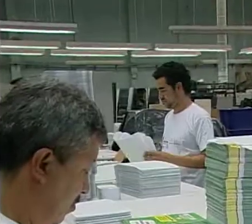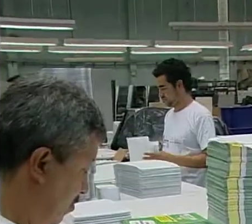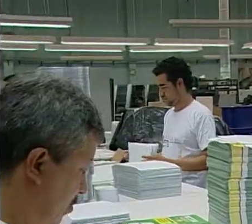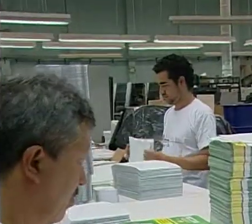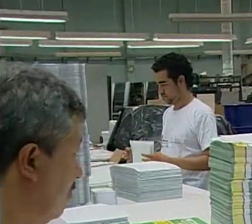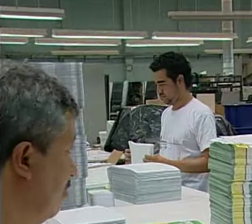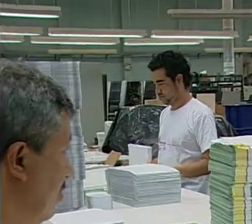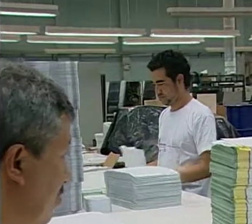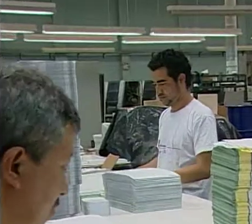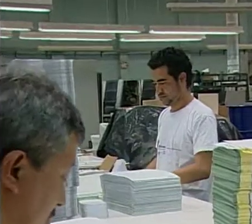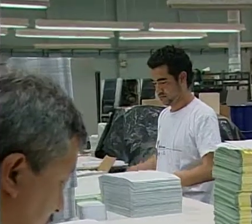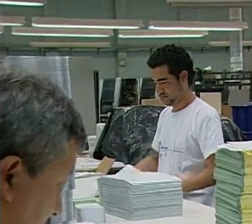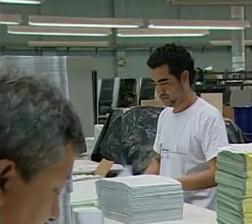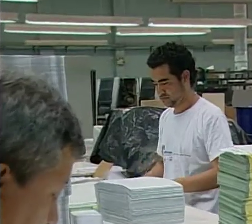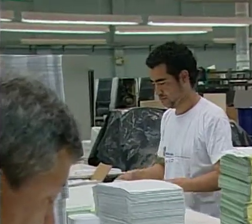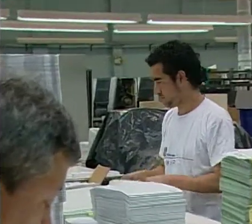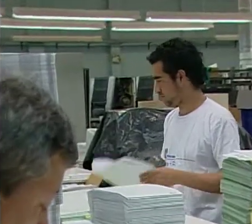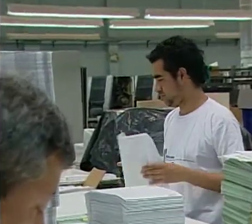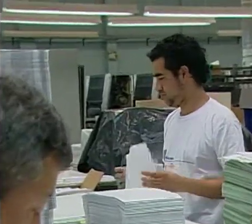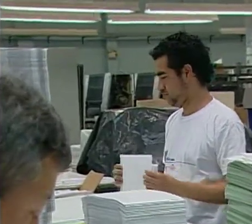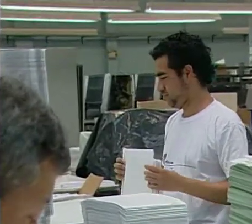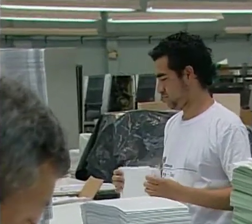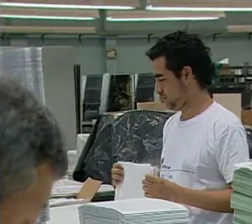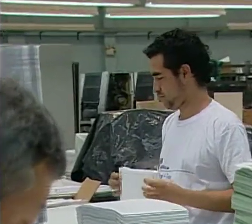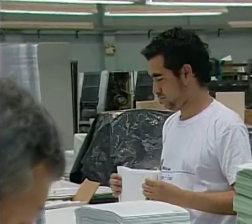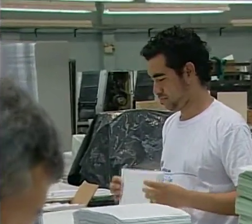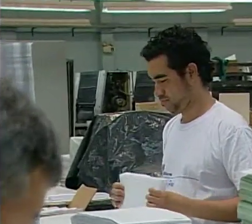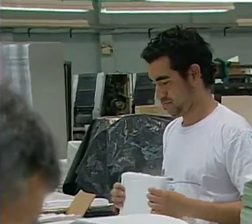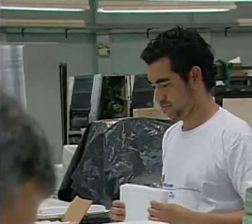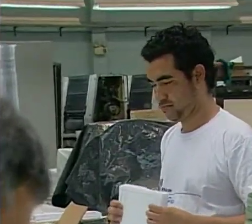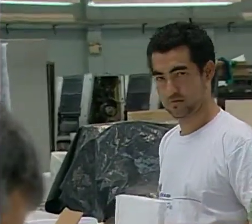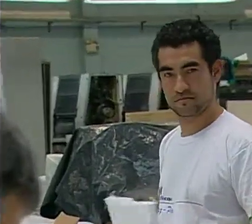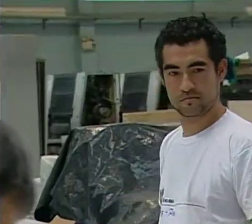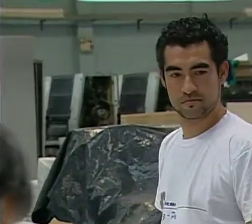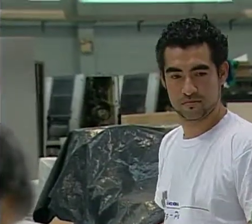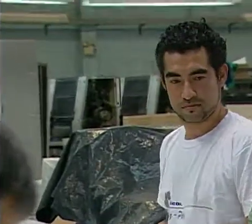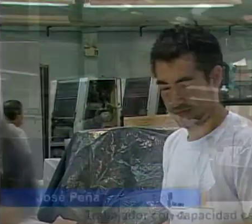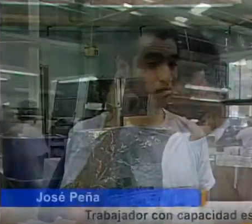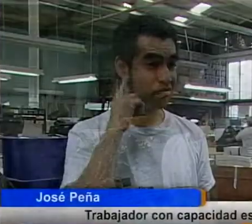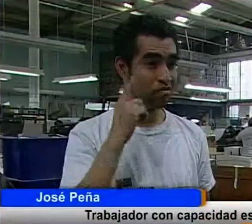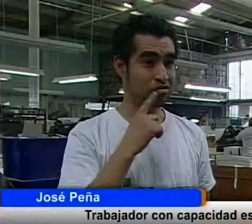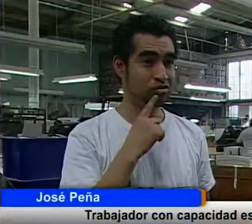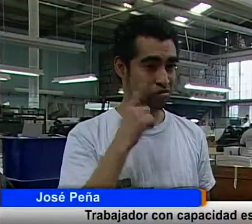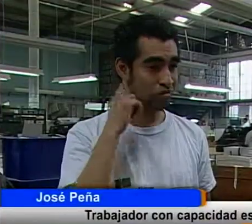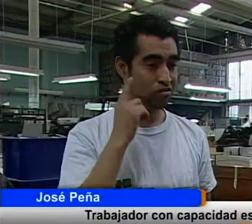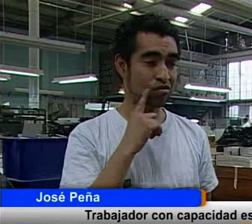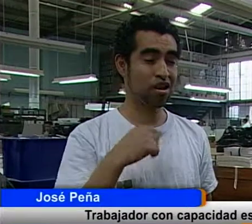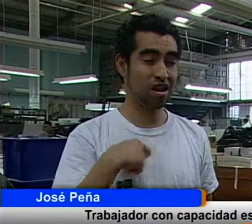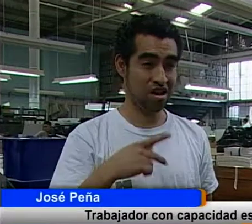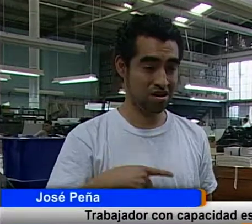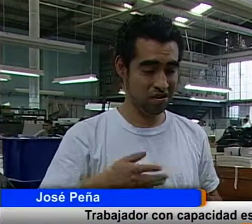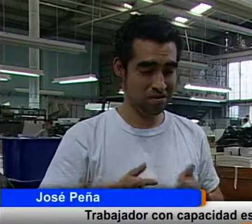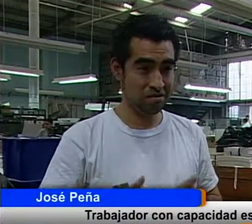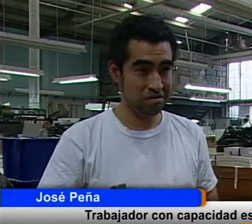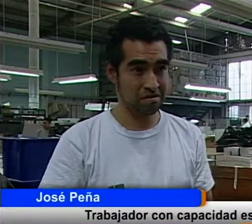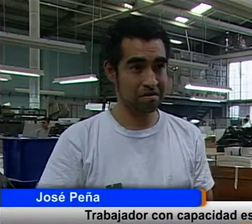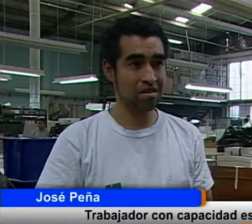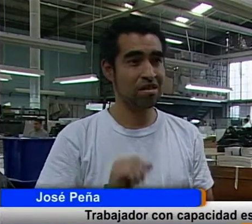nosotros necesitamos más que todo es la vista y las manos. Yo soy sordo y nací